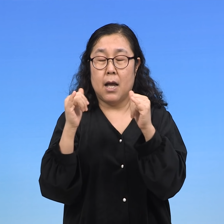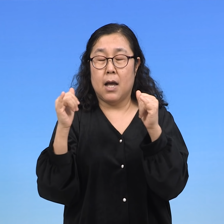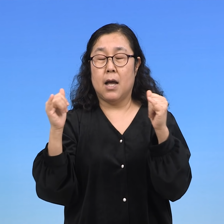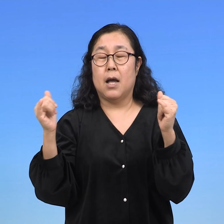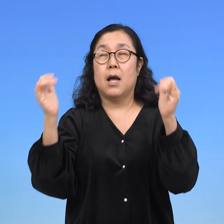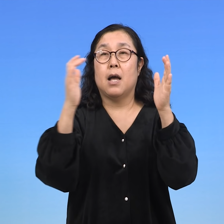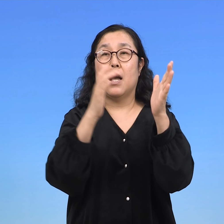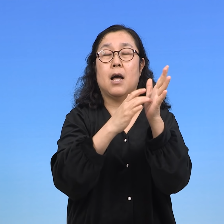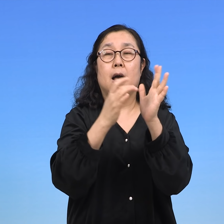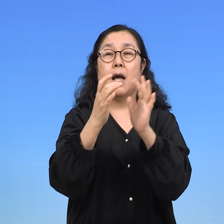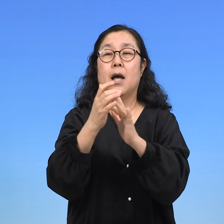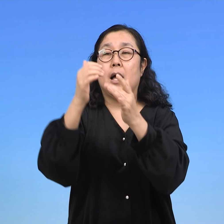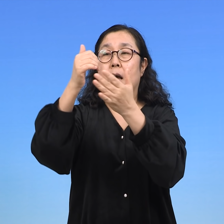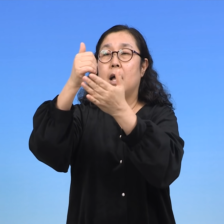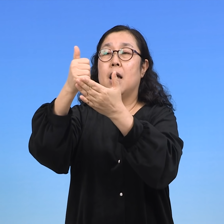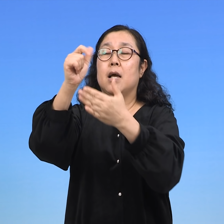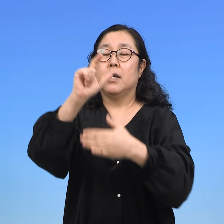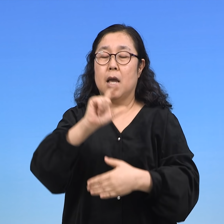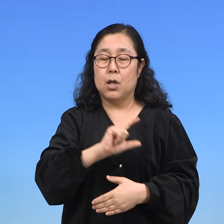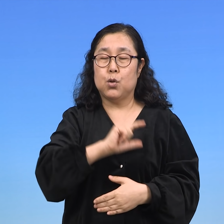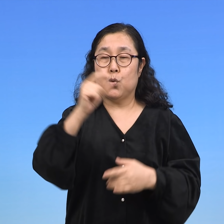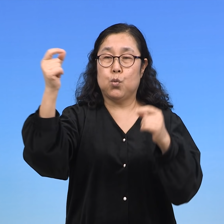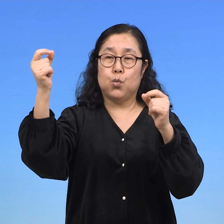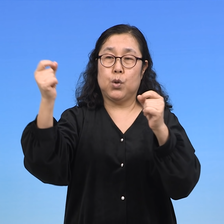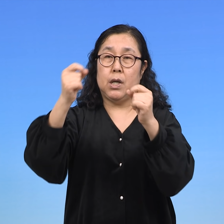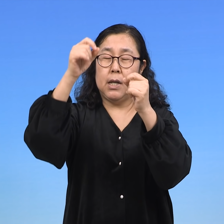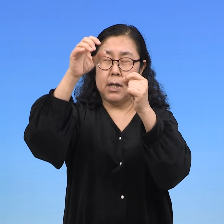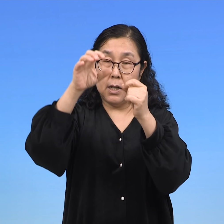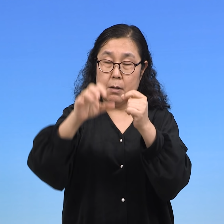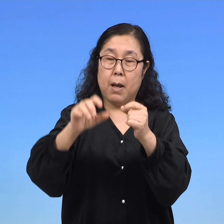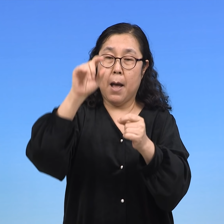예수 이름 앞에 나오는 자,